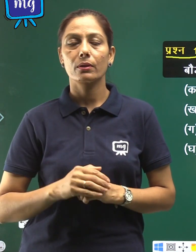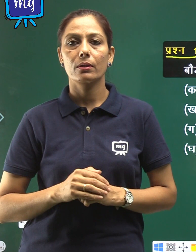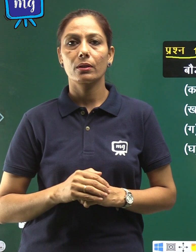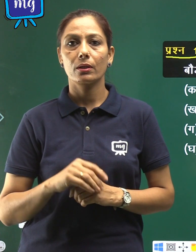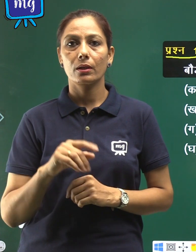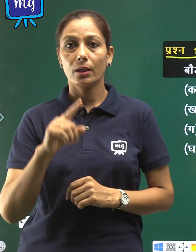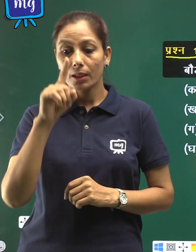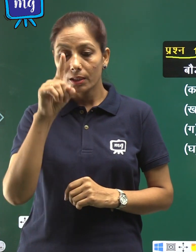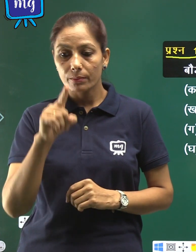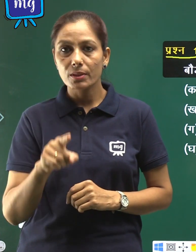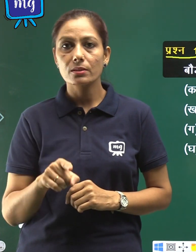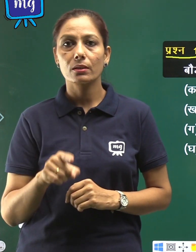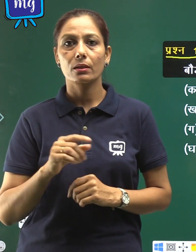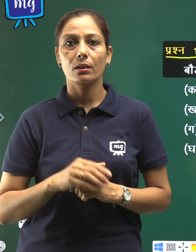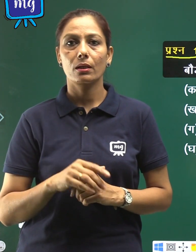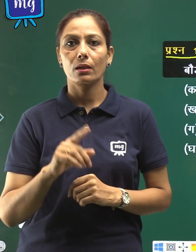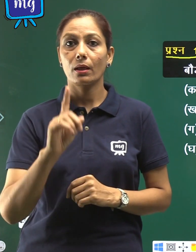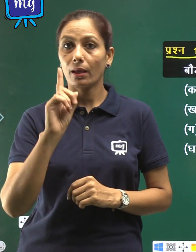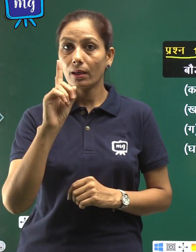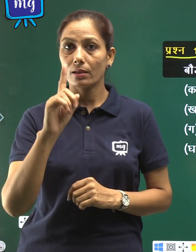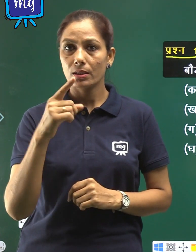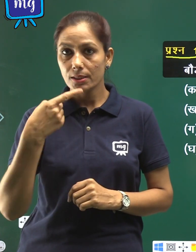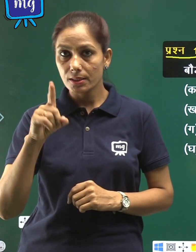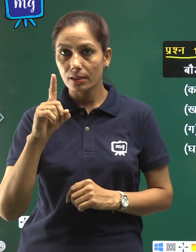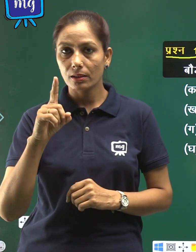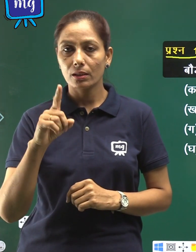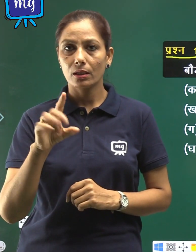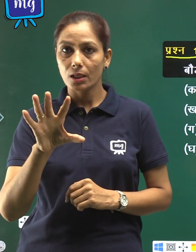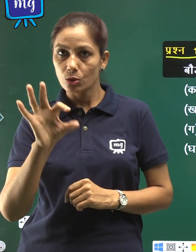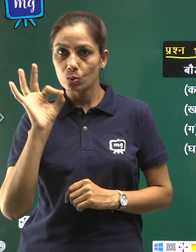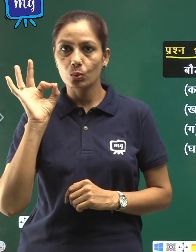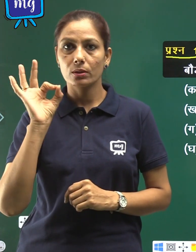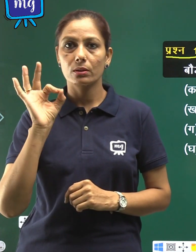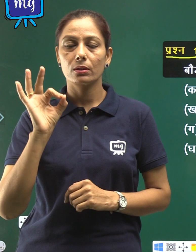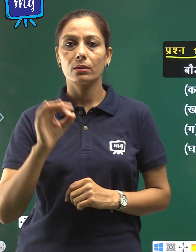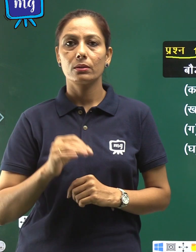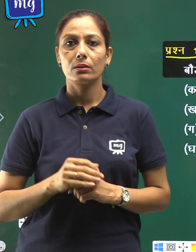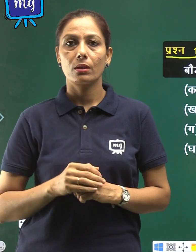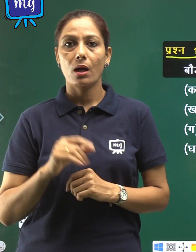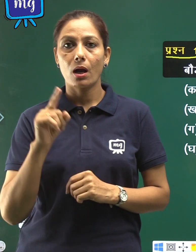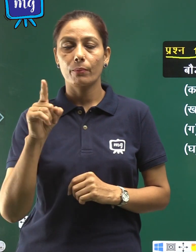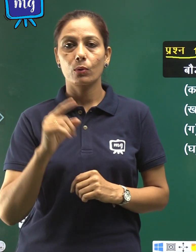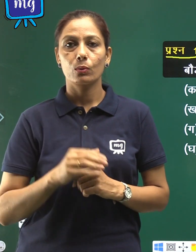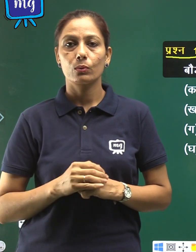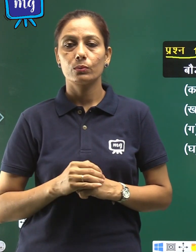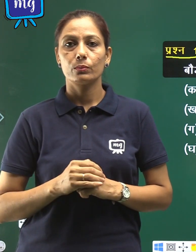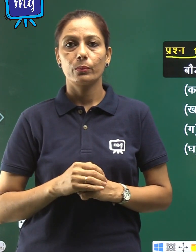जिनमें से कि एक सही कि विकल्प चुनकर आपको